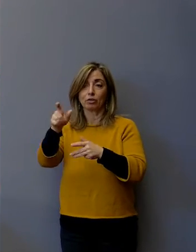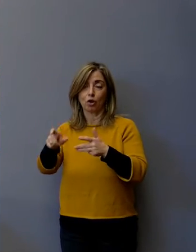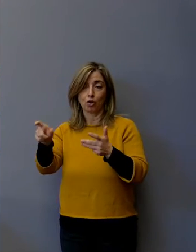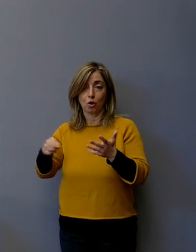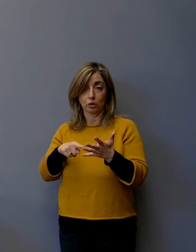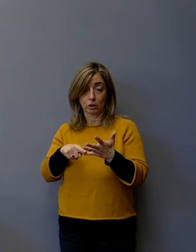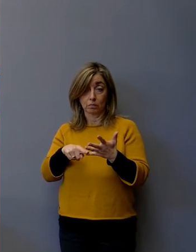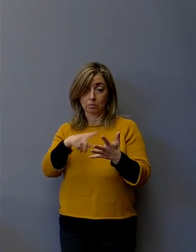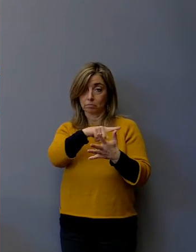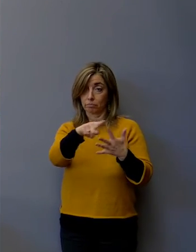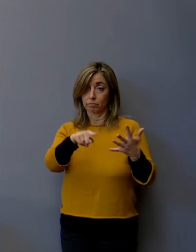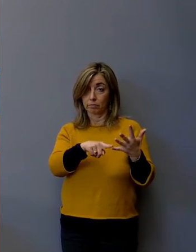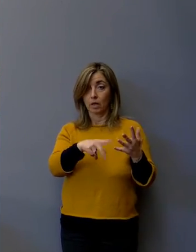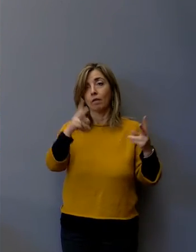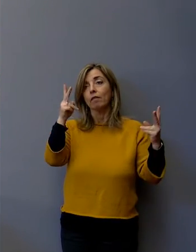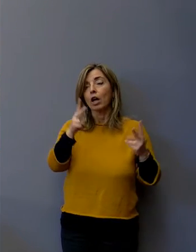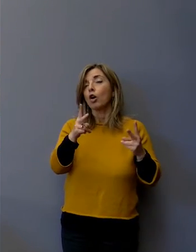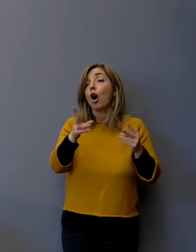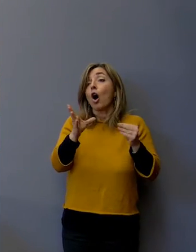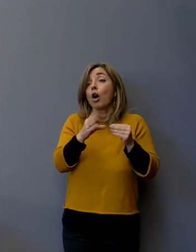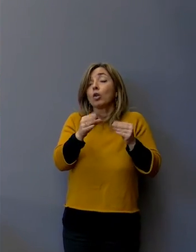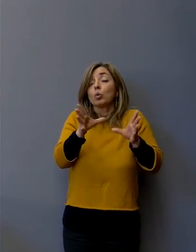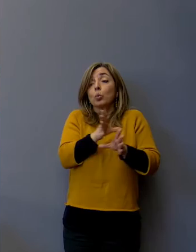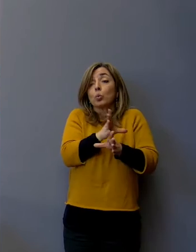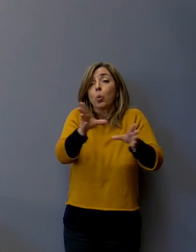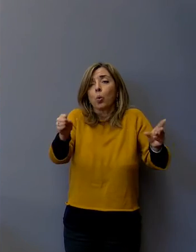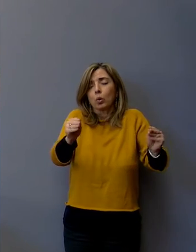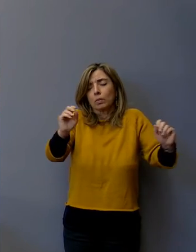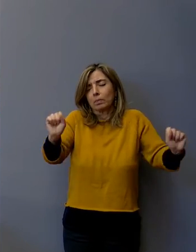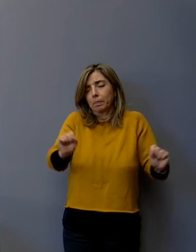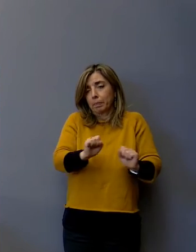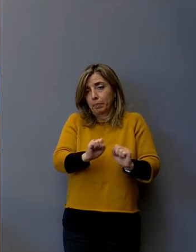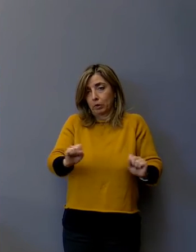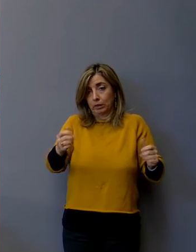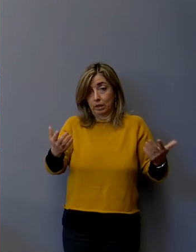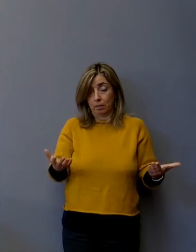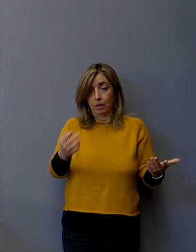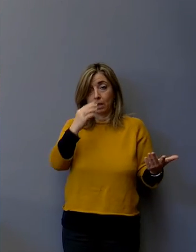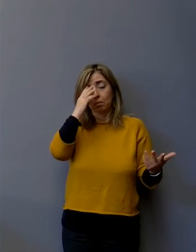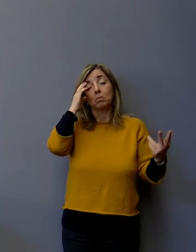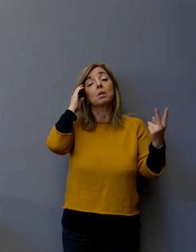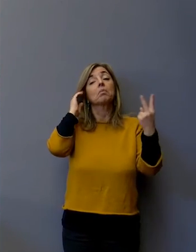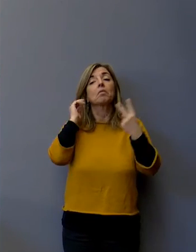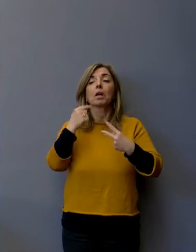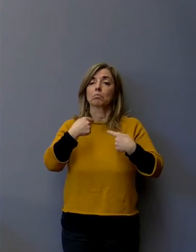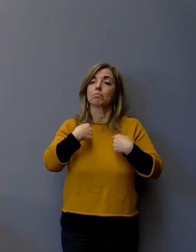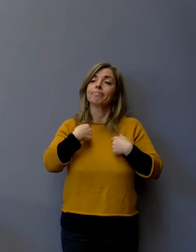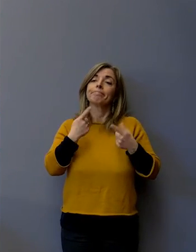fare tutto però è altrettanto chiaro che abbiamo fatto delle scelte